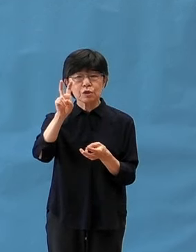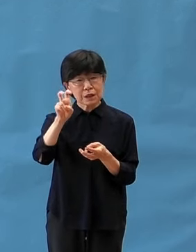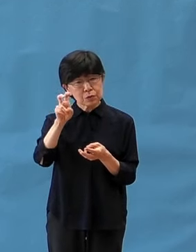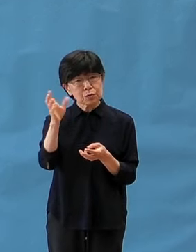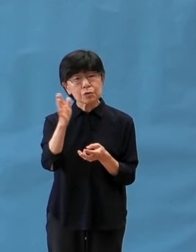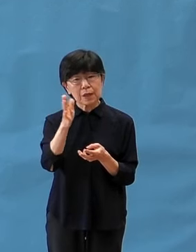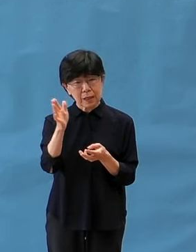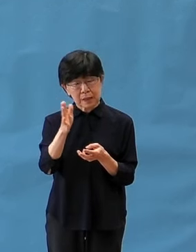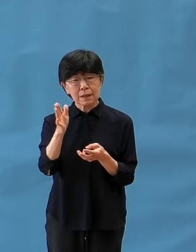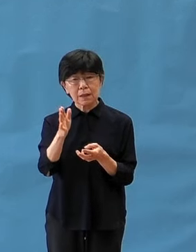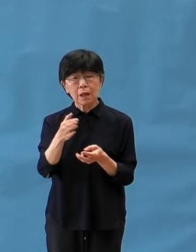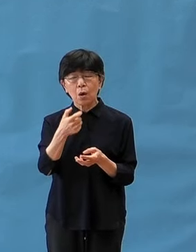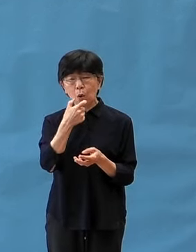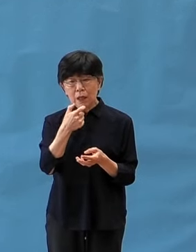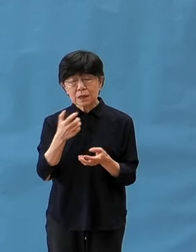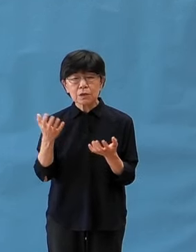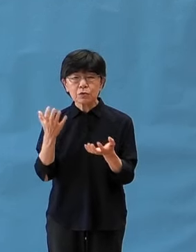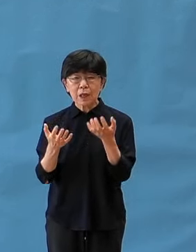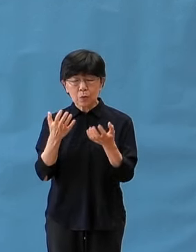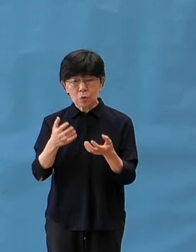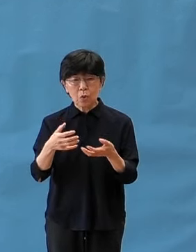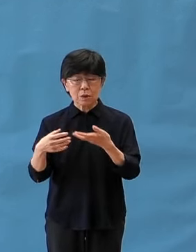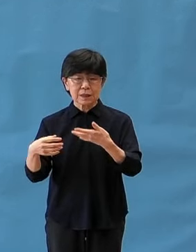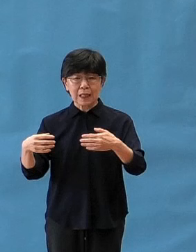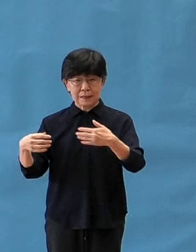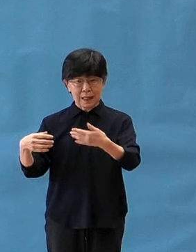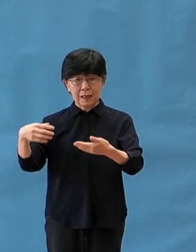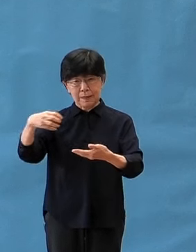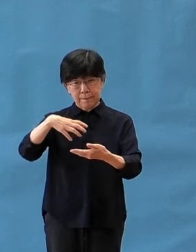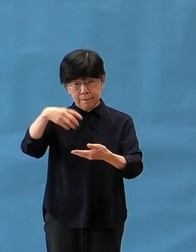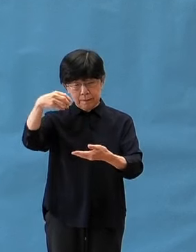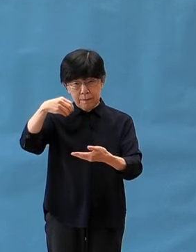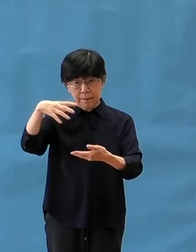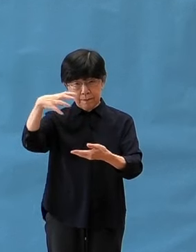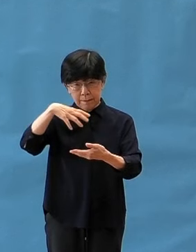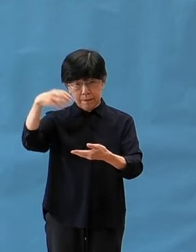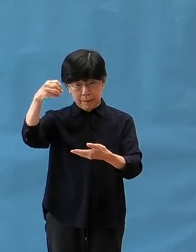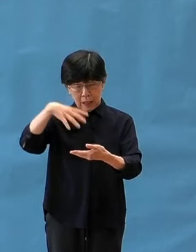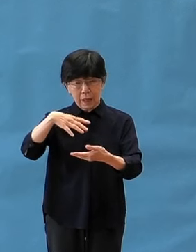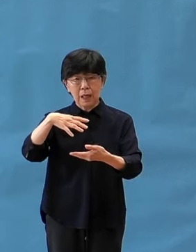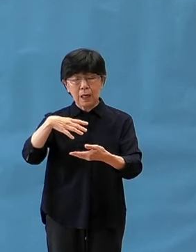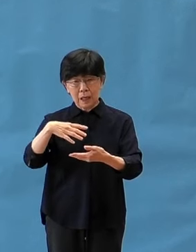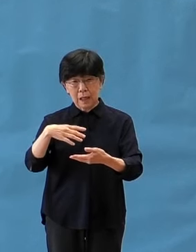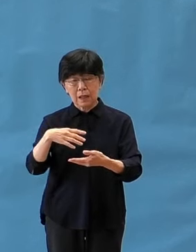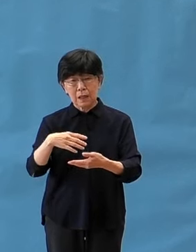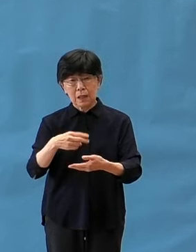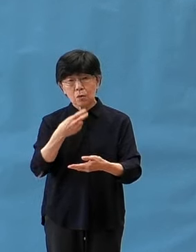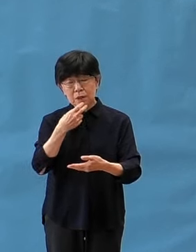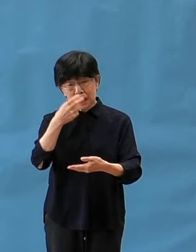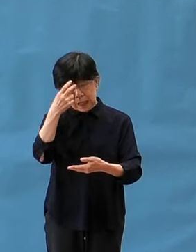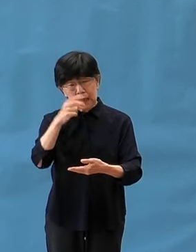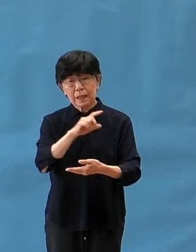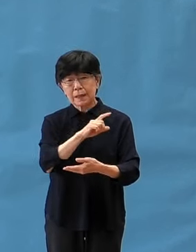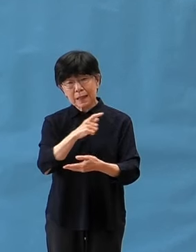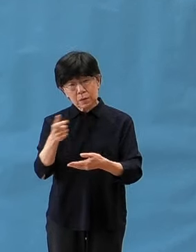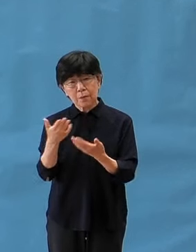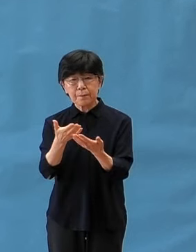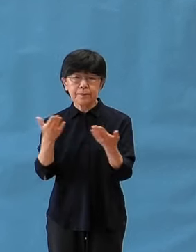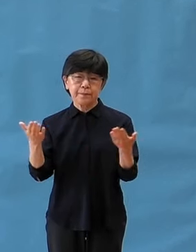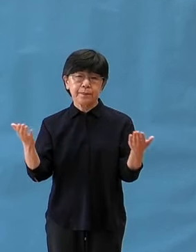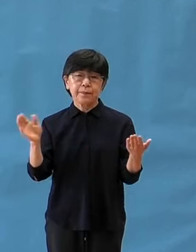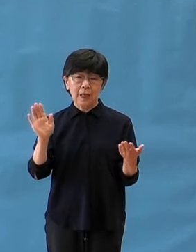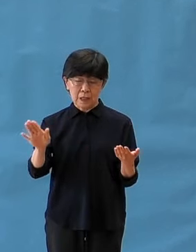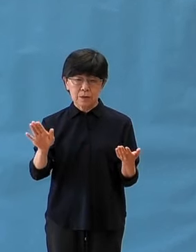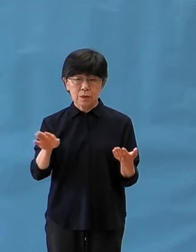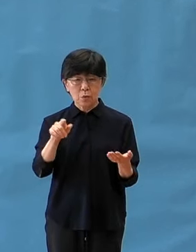定いたしておりまして、お菓子や果物、干物、地酒、加工品などを多数取り揃えてまいります。このセン